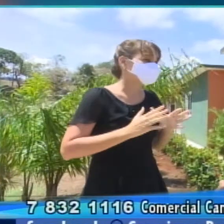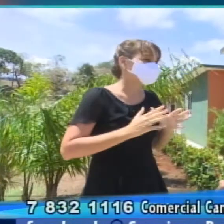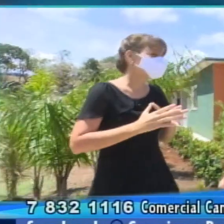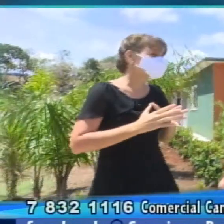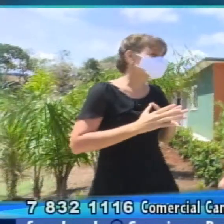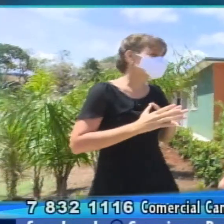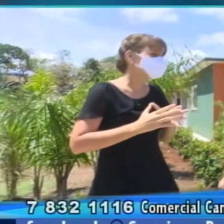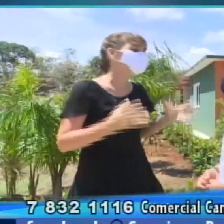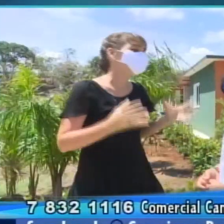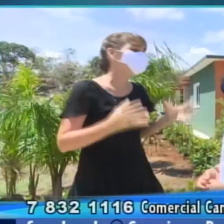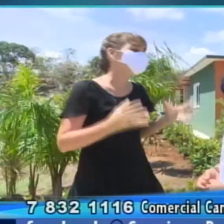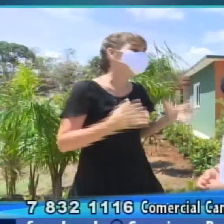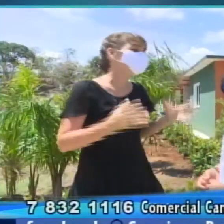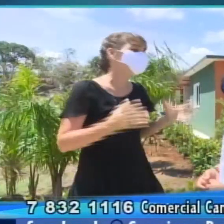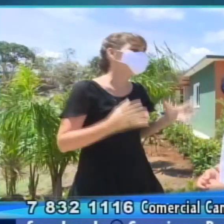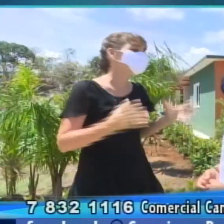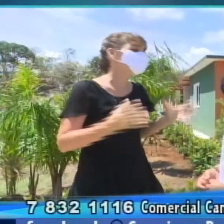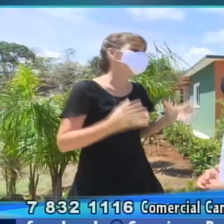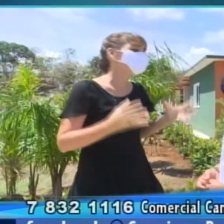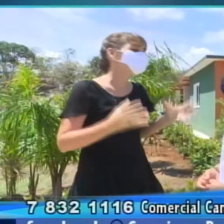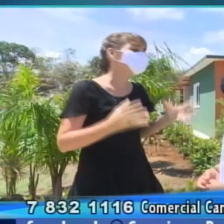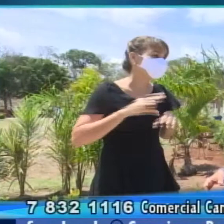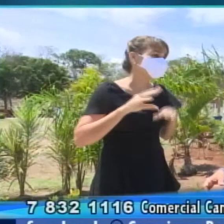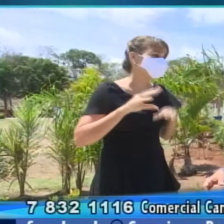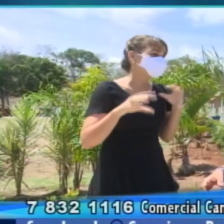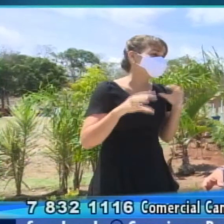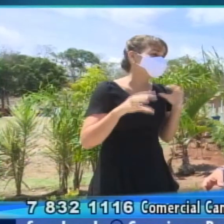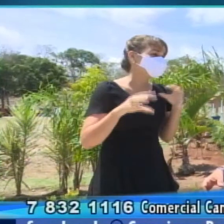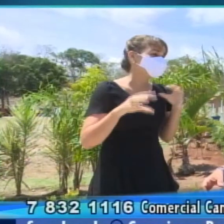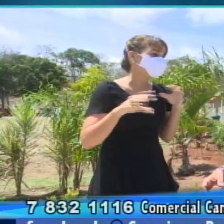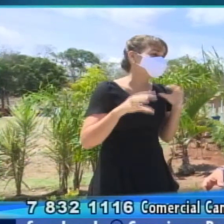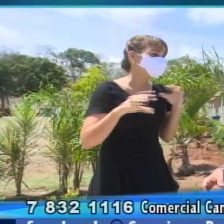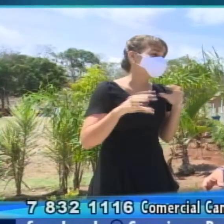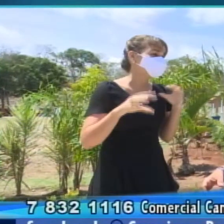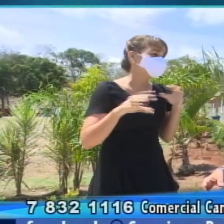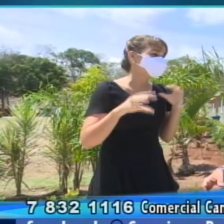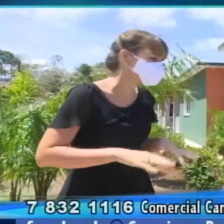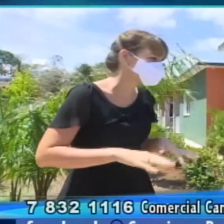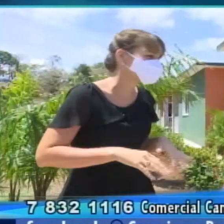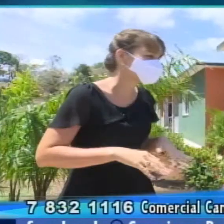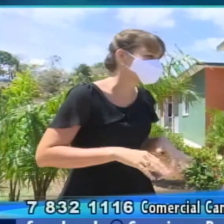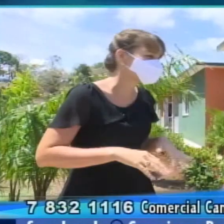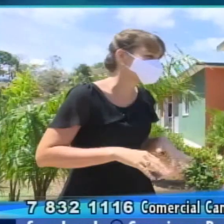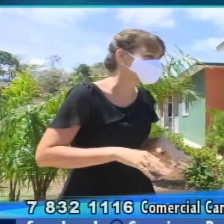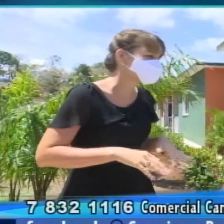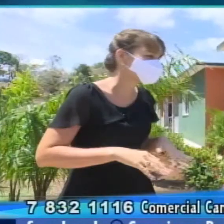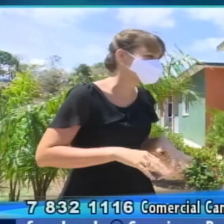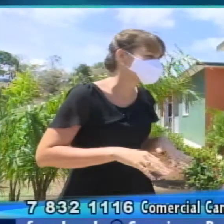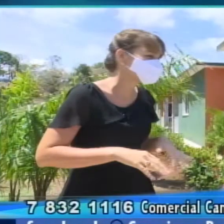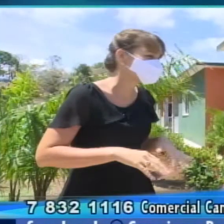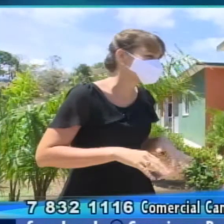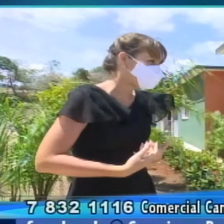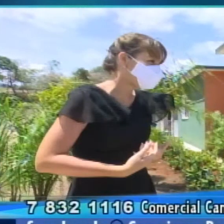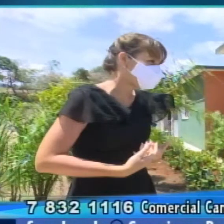tenemos pensado integrar desde La Habana distintas excursiones opcionales, donde estaríamos vendiendo por medio de